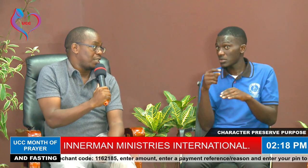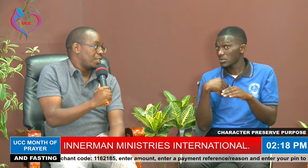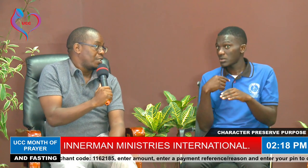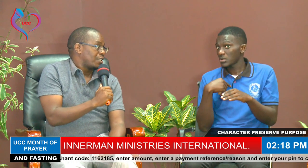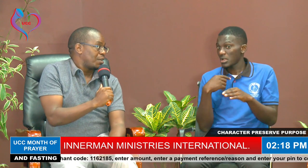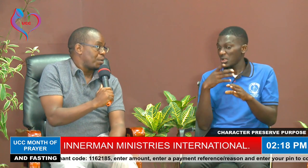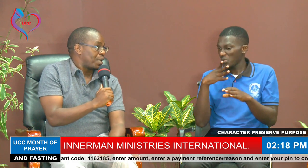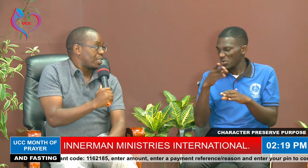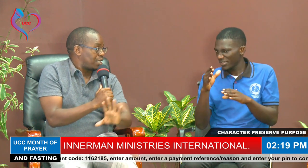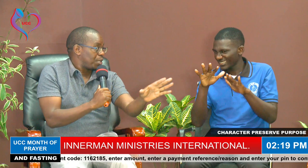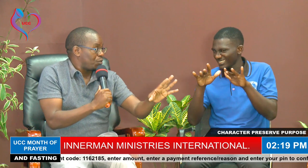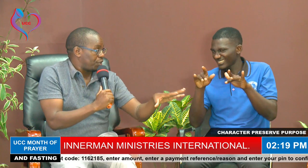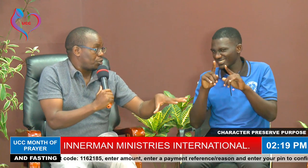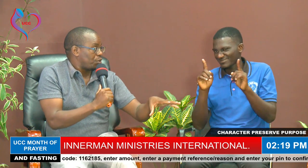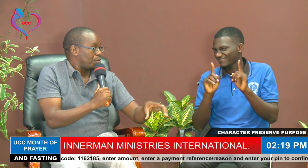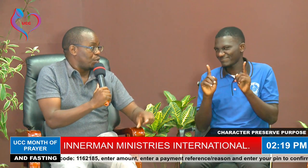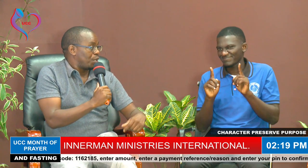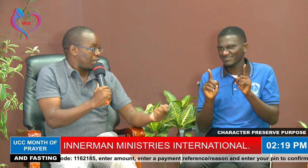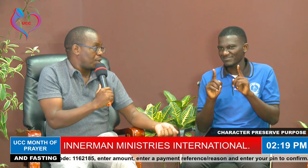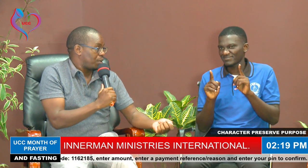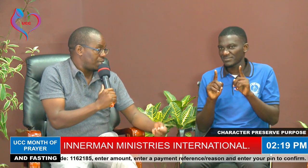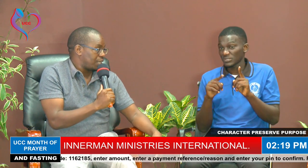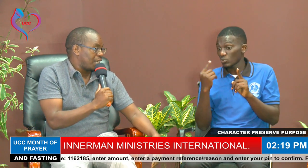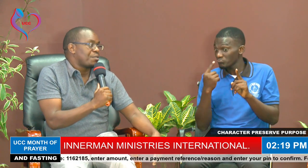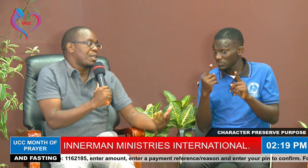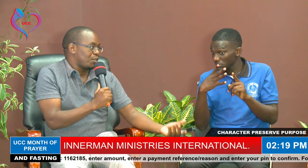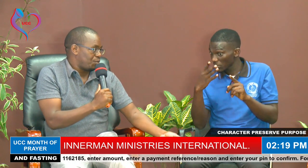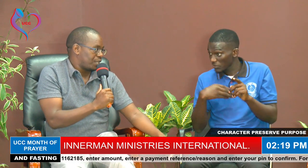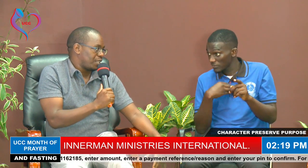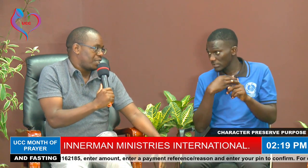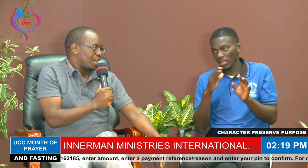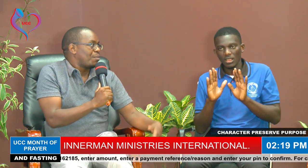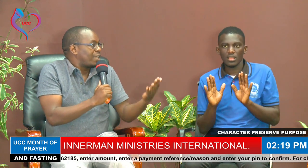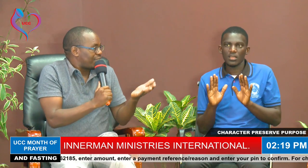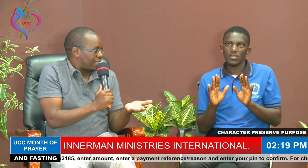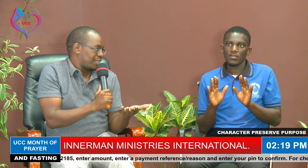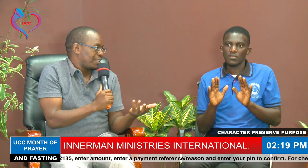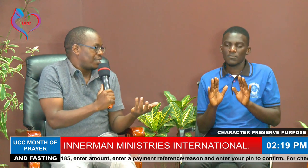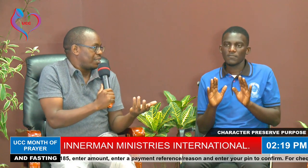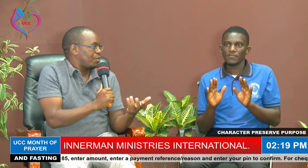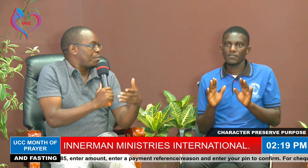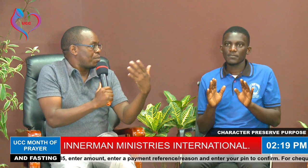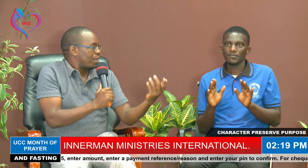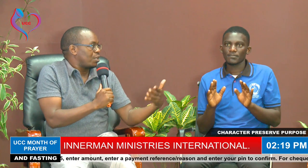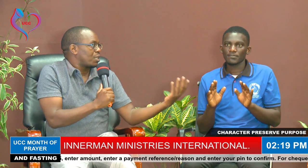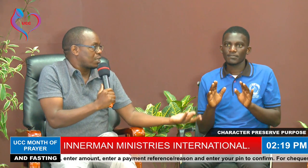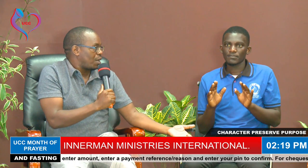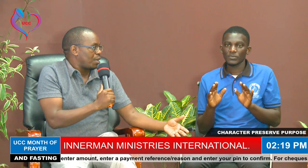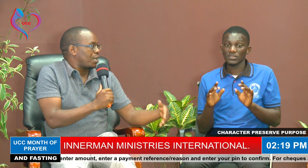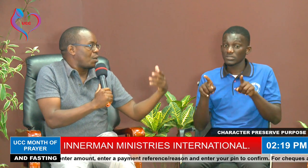ye. Pwepanga stability official. Binubia agenda bugenzi. I rarely do it. I'm like that. Ni wa mama wangi, ni wa tata wangi, abida kawu